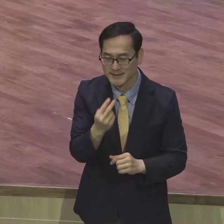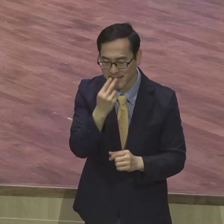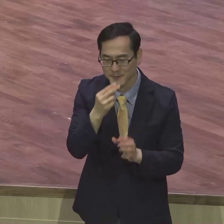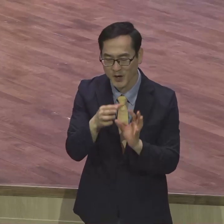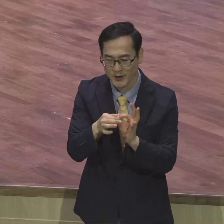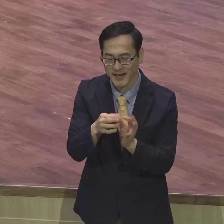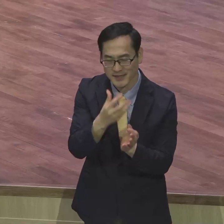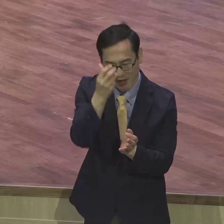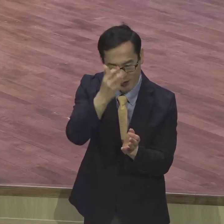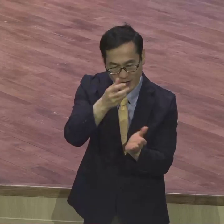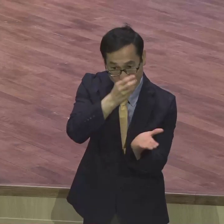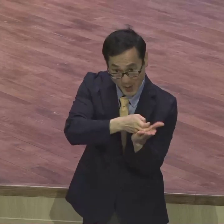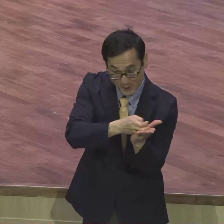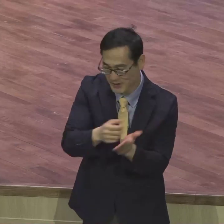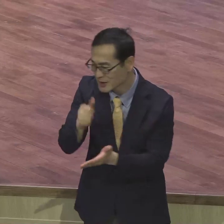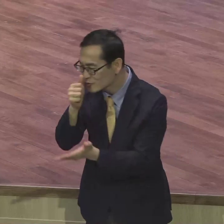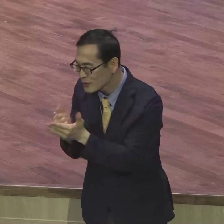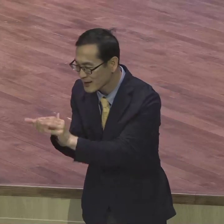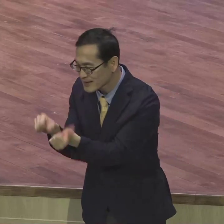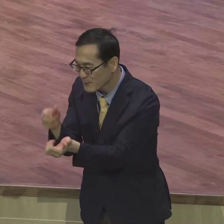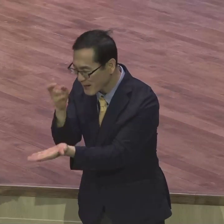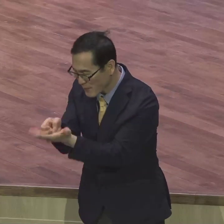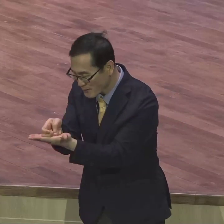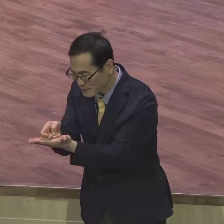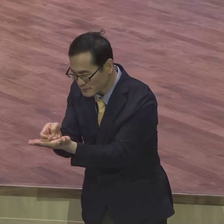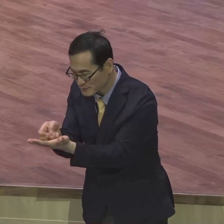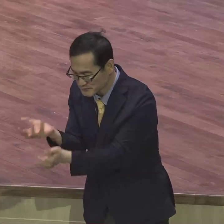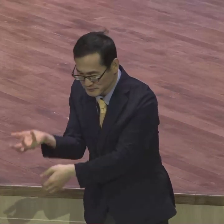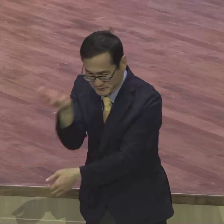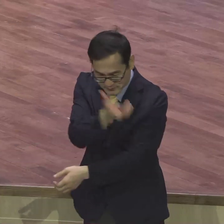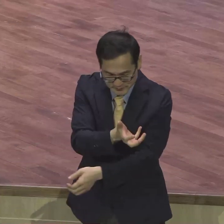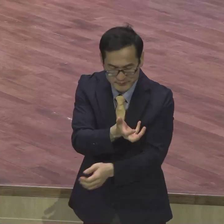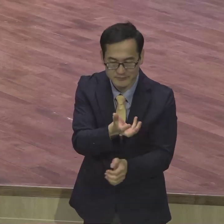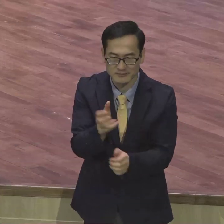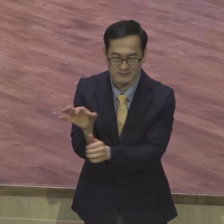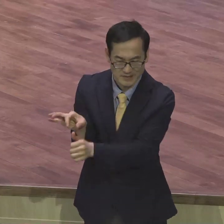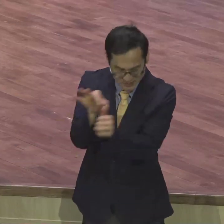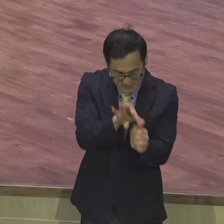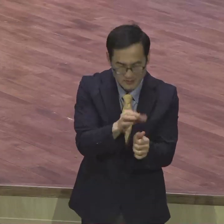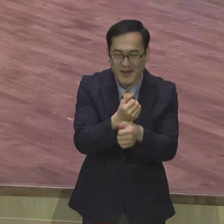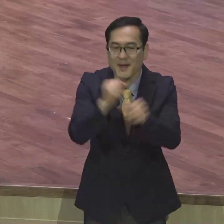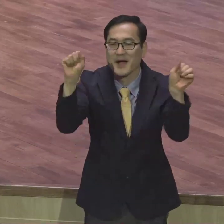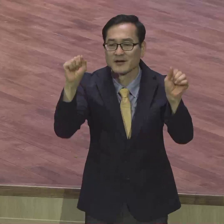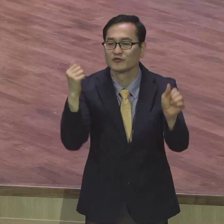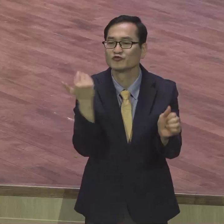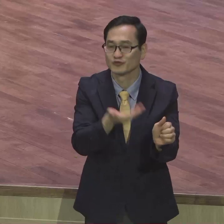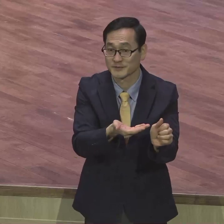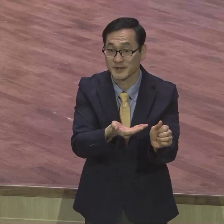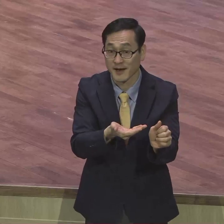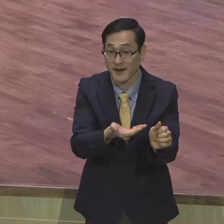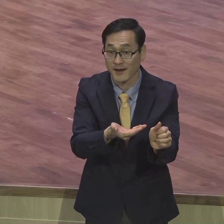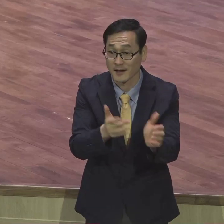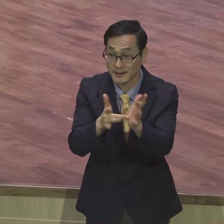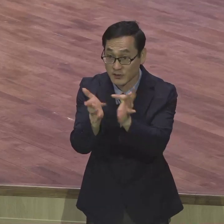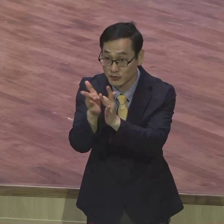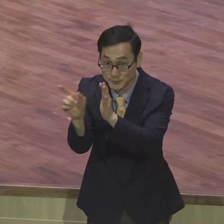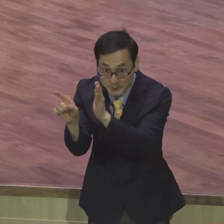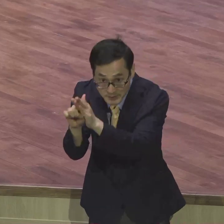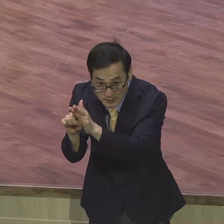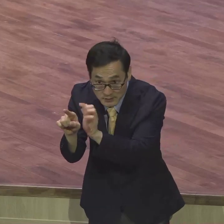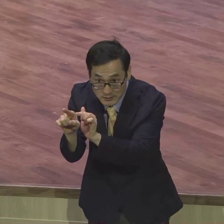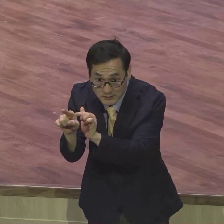법이 죄와 사망의 법에서 너를 해방하였습니다. 예수의 예수를 믿음으로